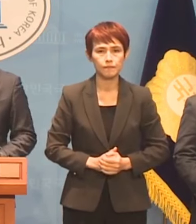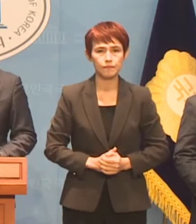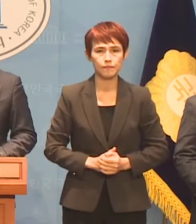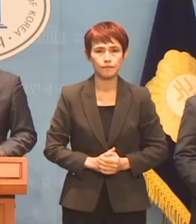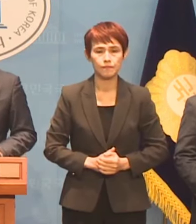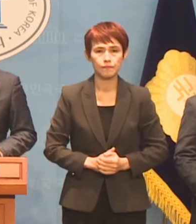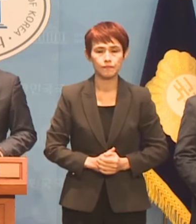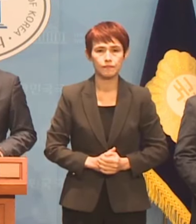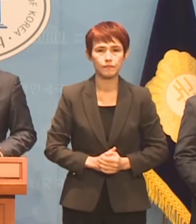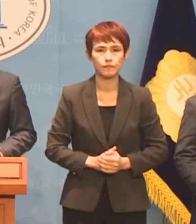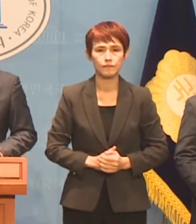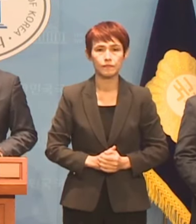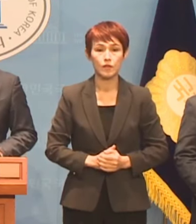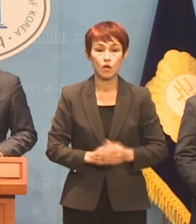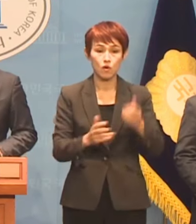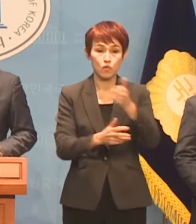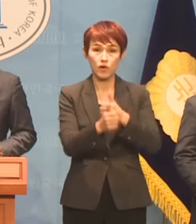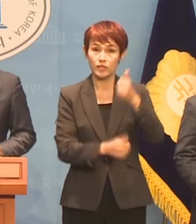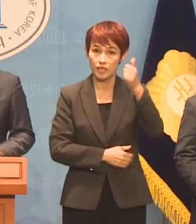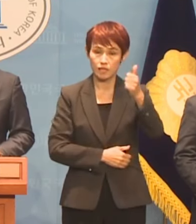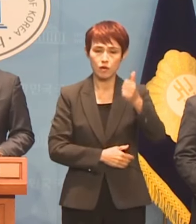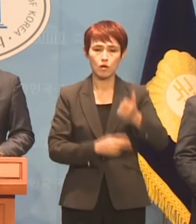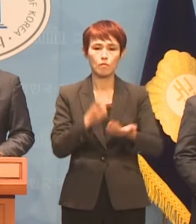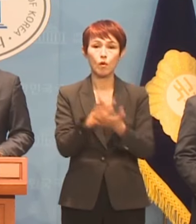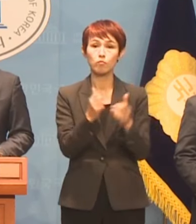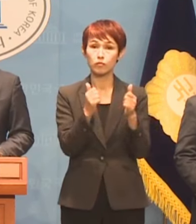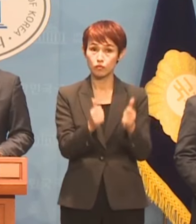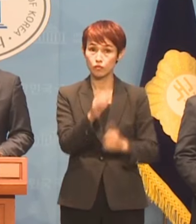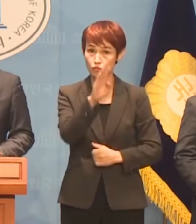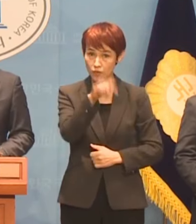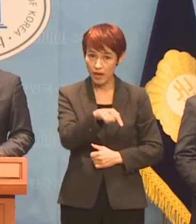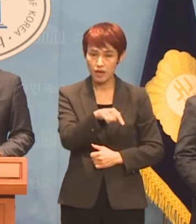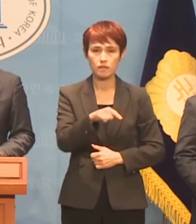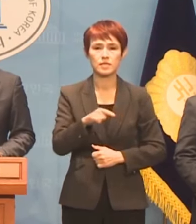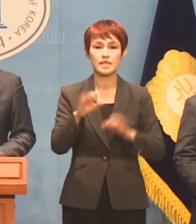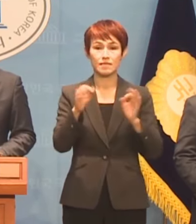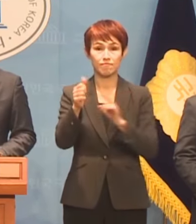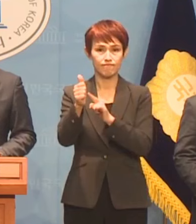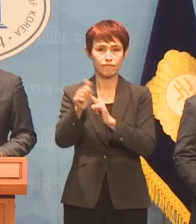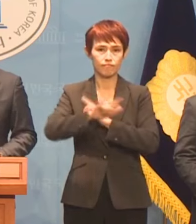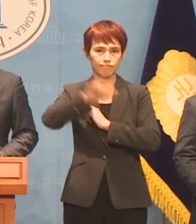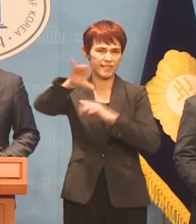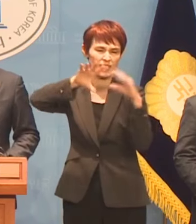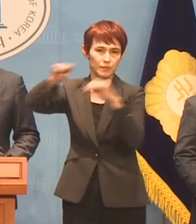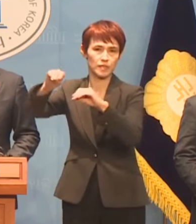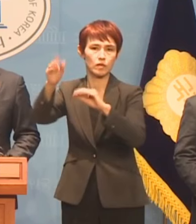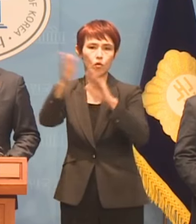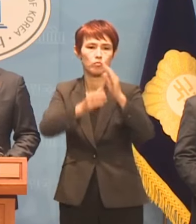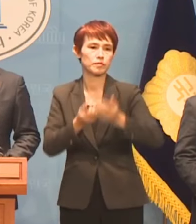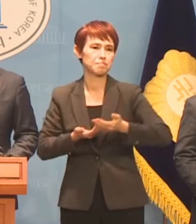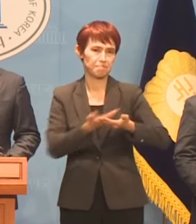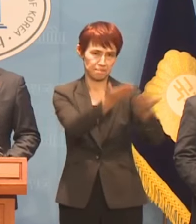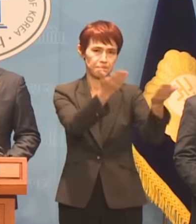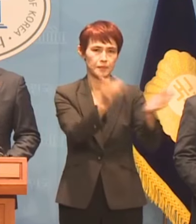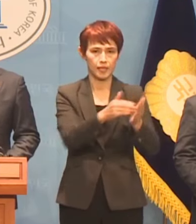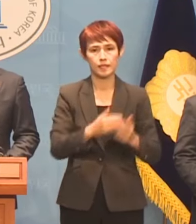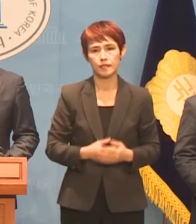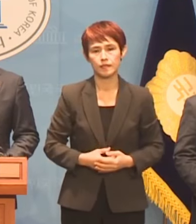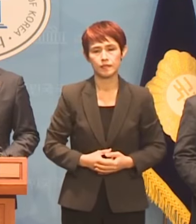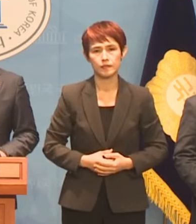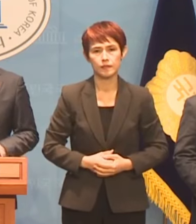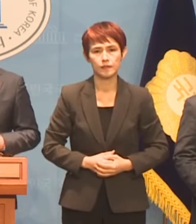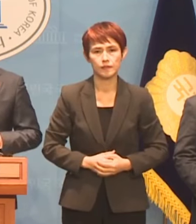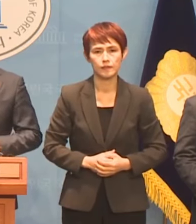이미 정청래 위원장님께서 법무부에 김용현의 출국금지를 요청하는 공문을 보내기도 했습니다.